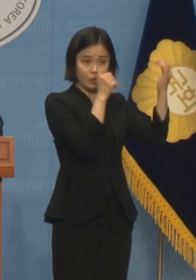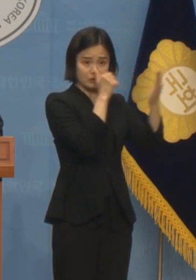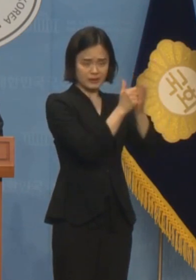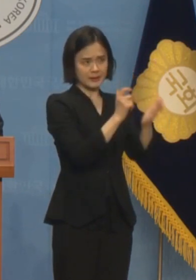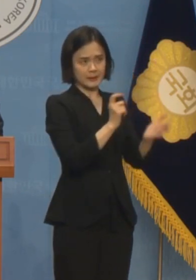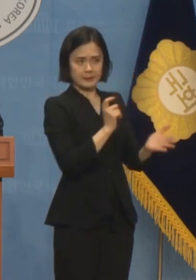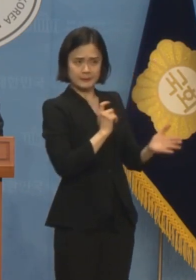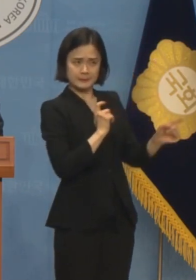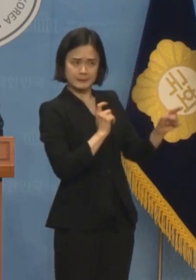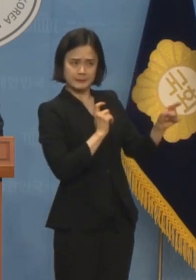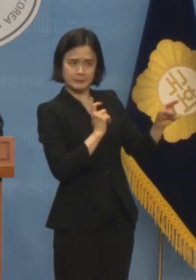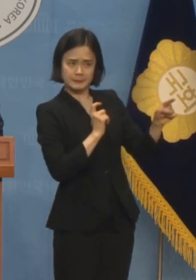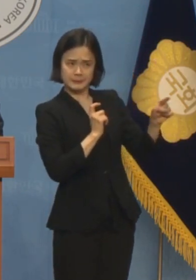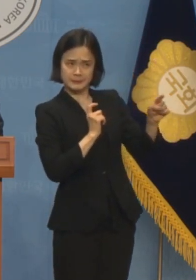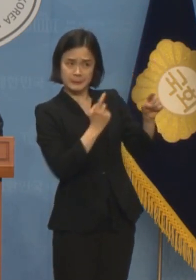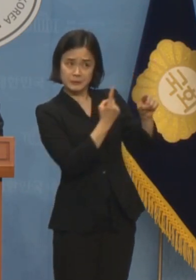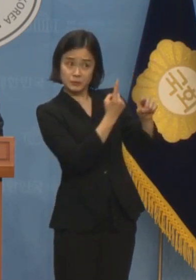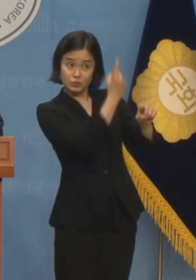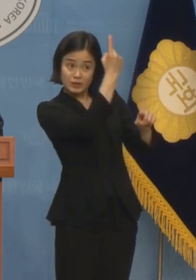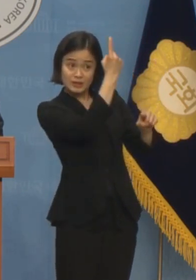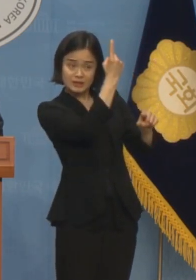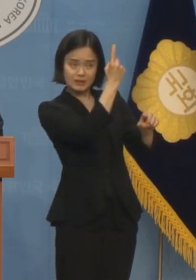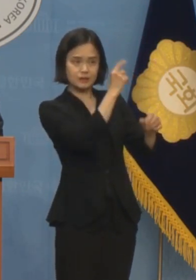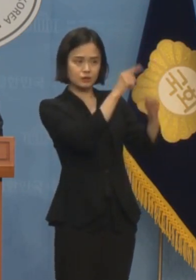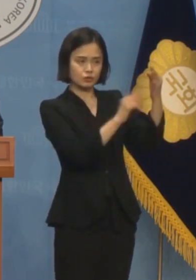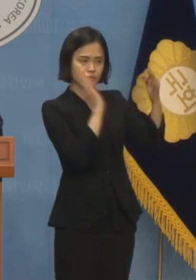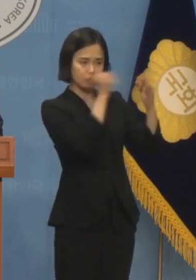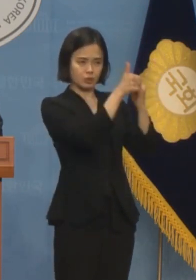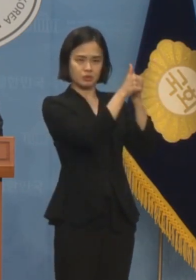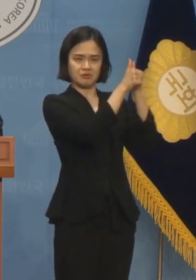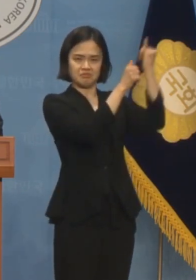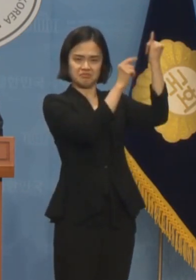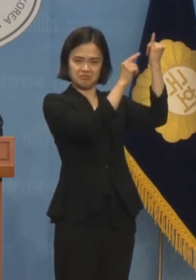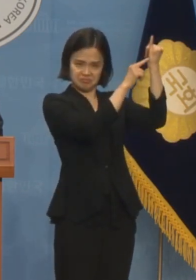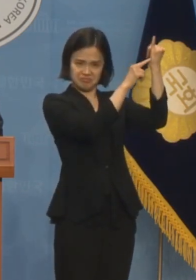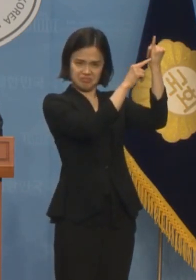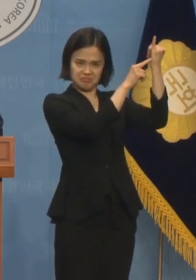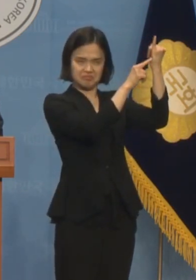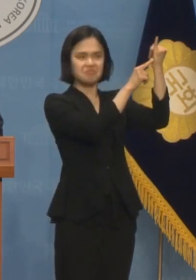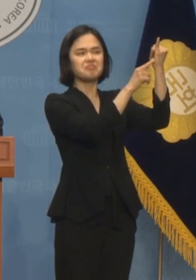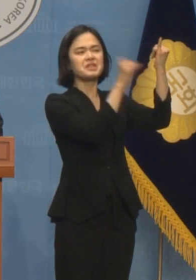의혹의 끝에는 김건희 여사가 있다는 세간의 평이